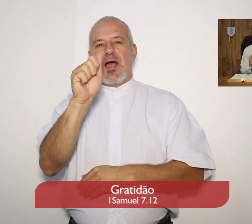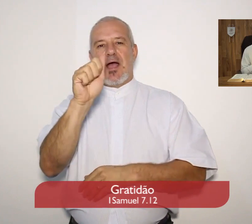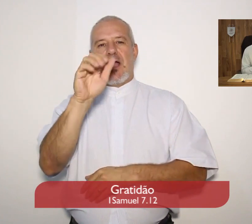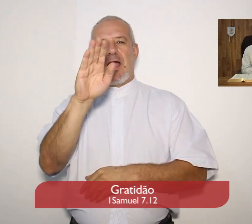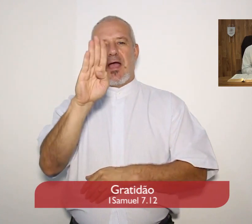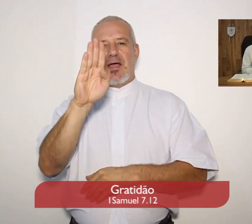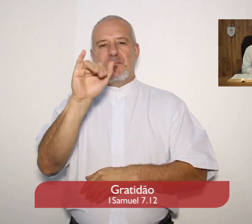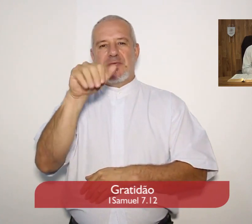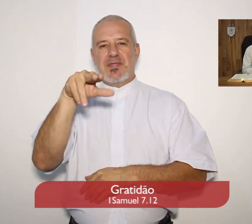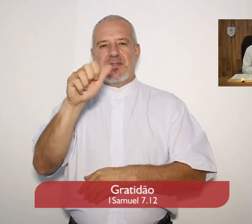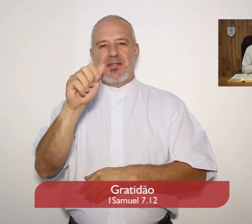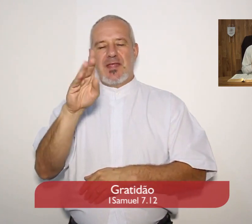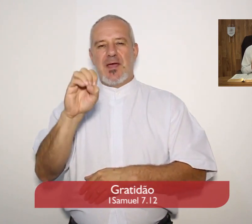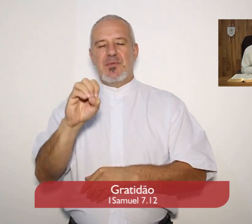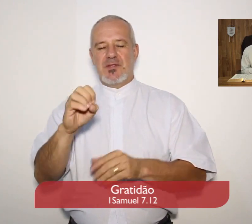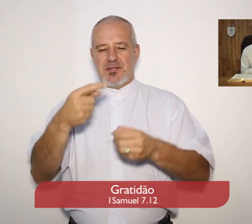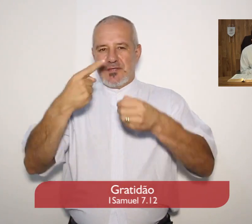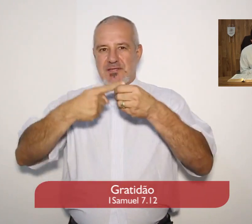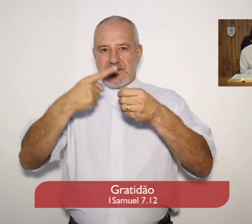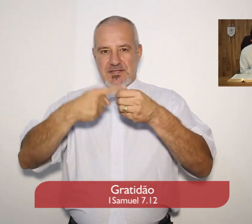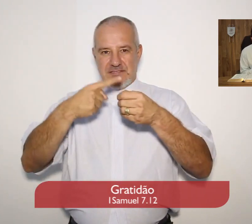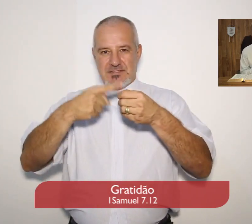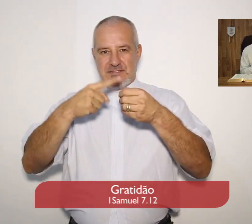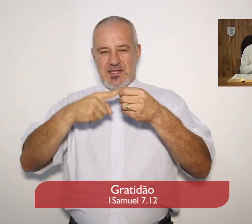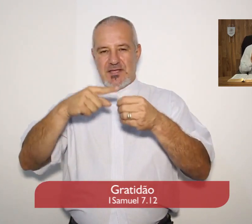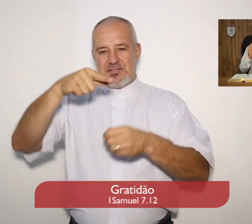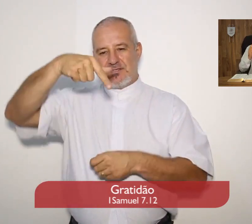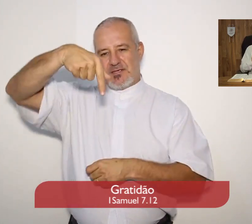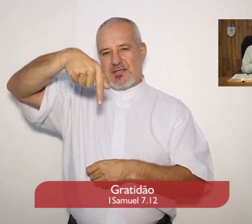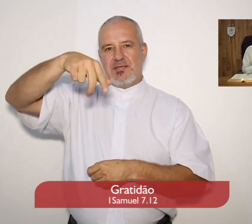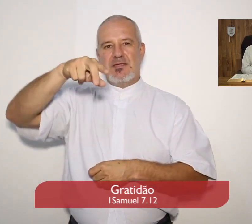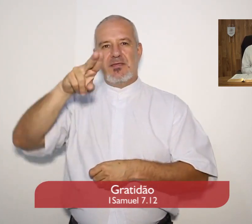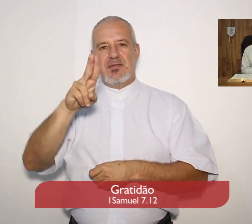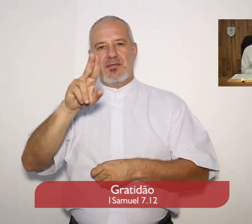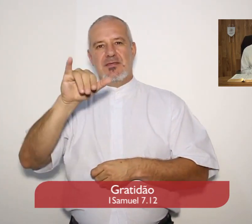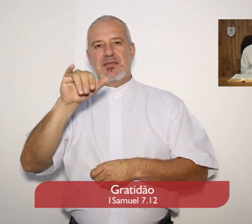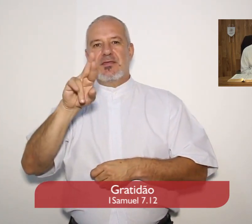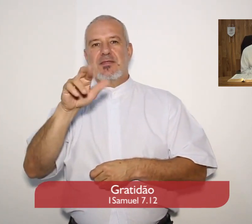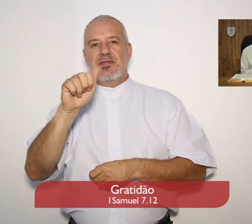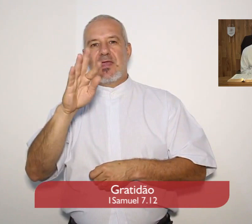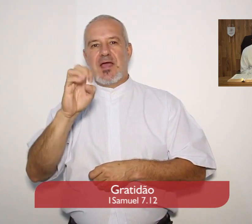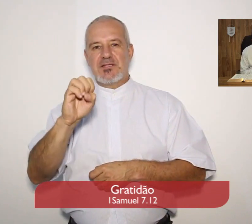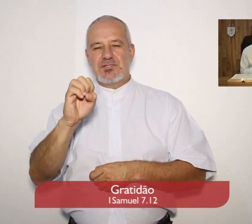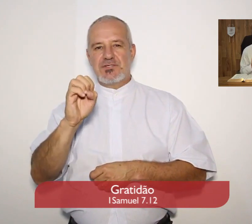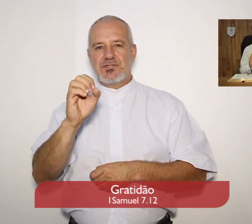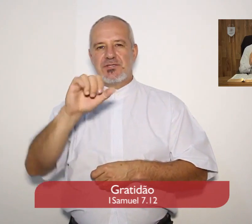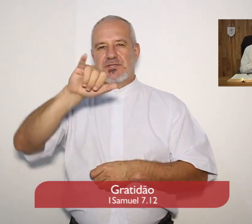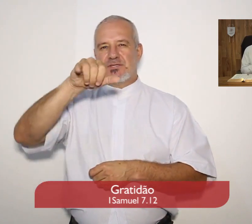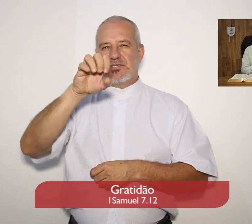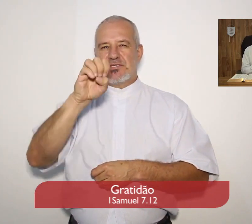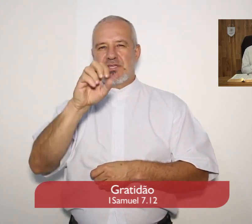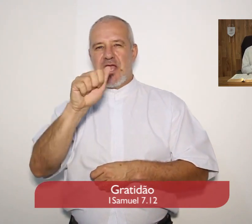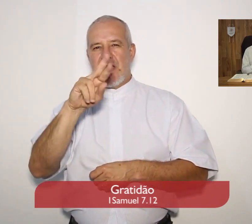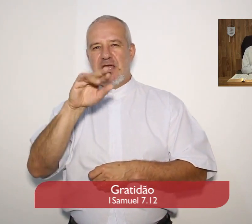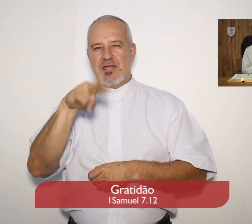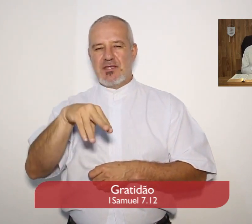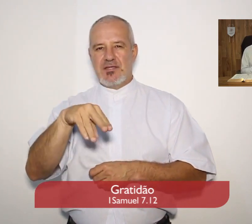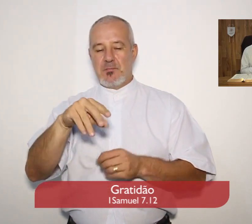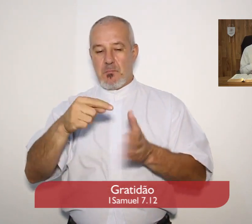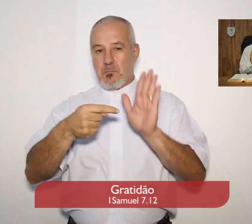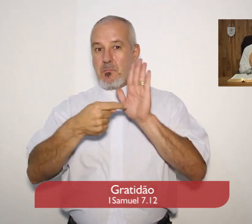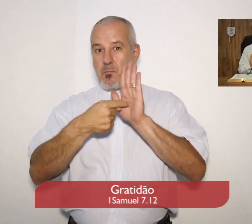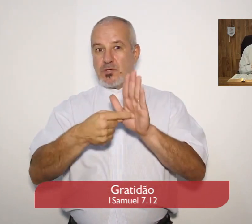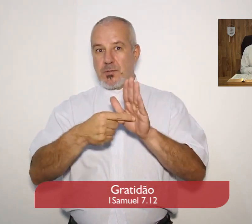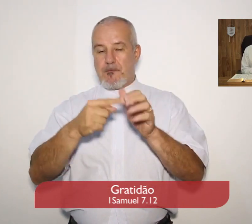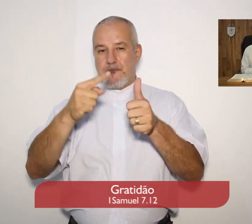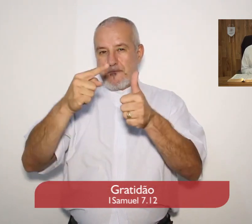na cidade de Kiriat Jearim, no território de Benjamim. Nós vemos isso em 1 Samuel,